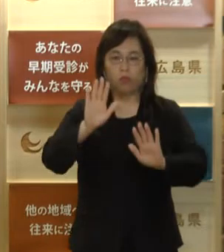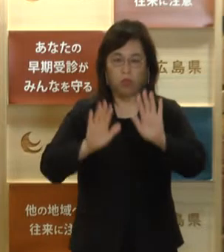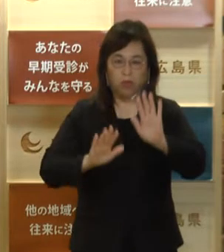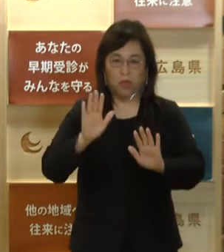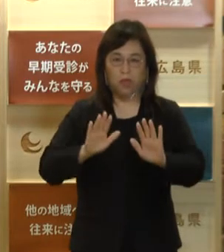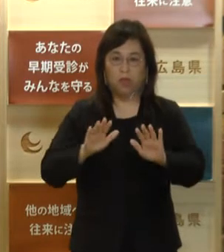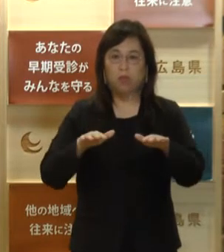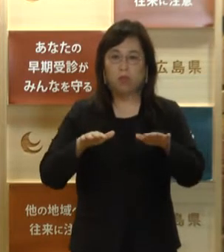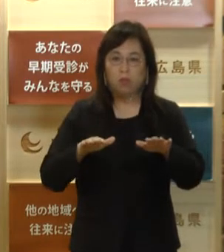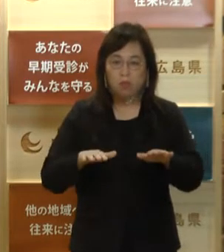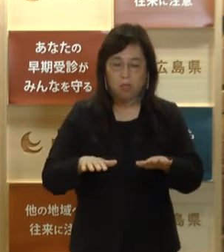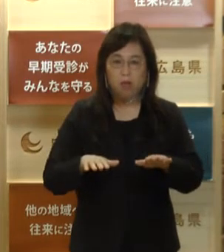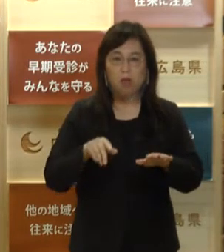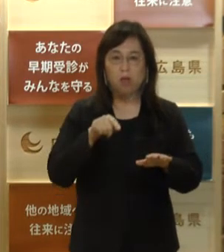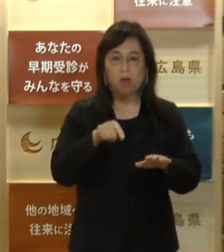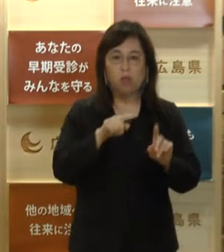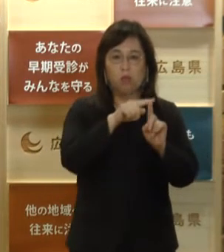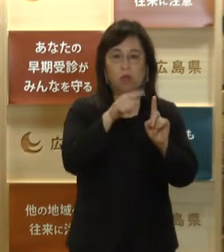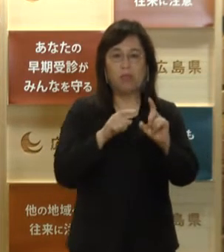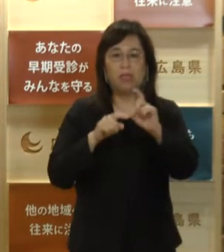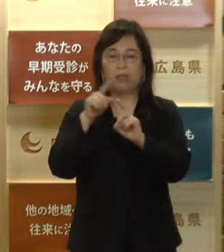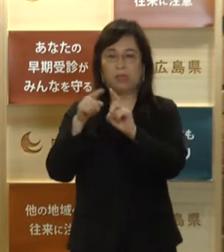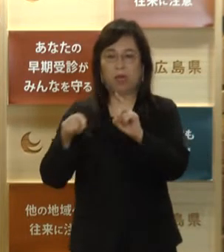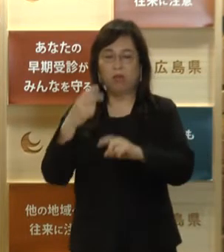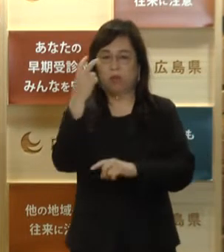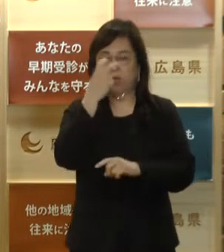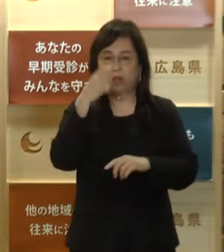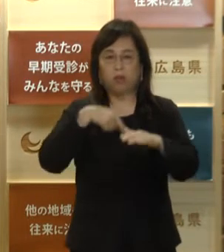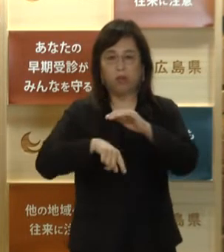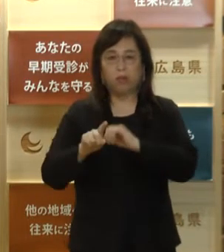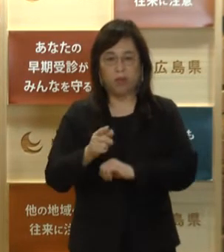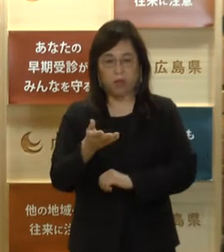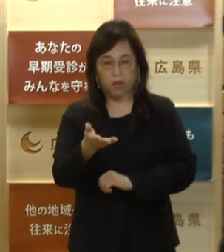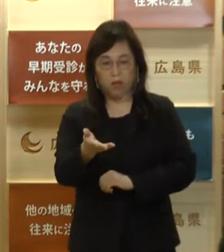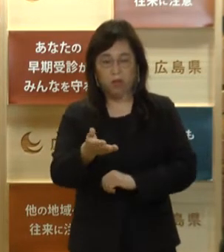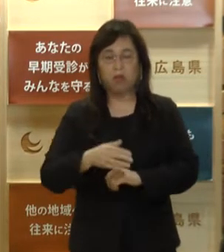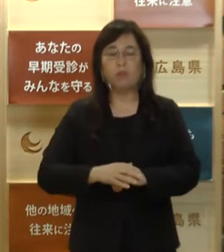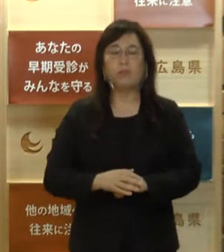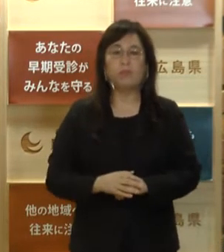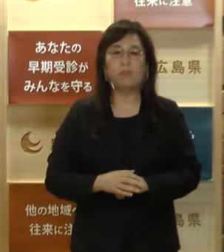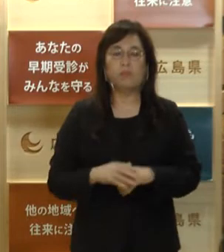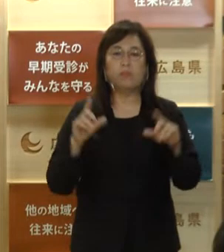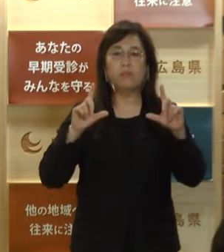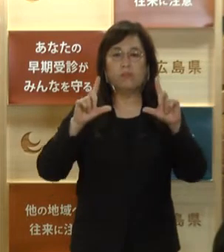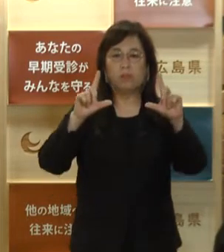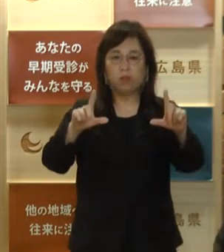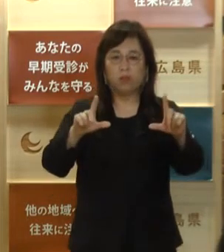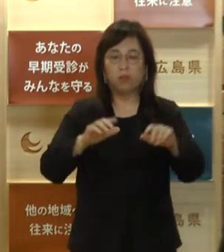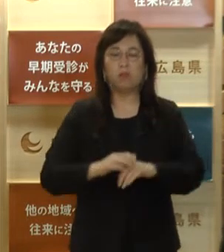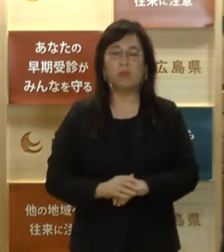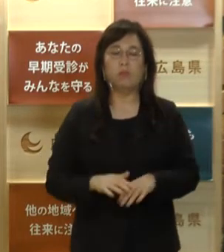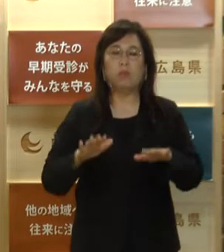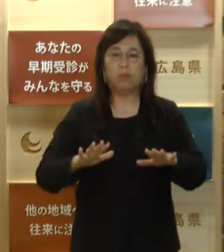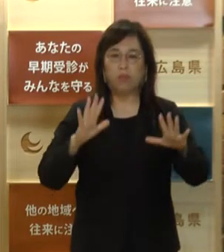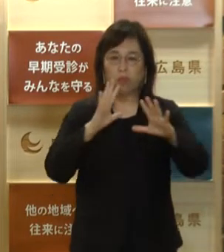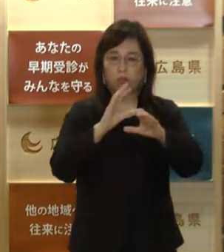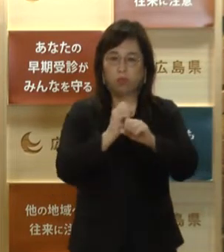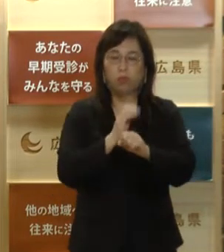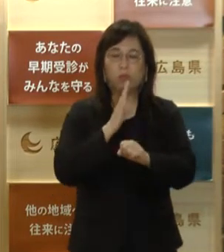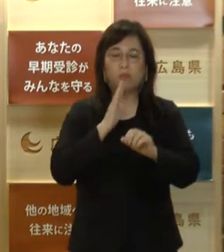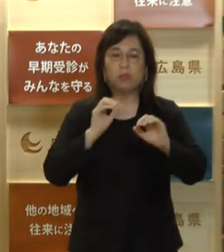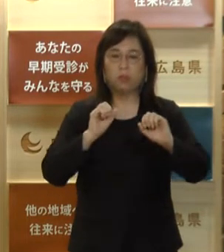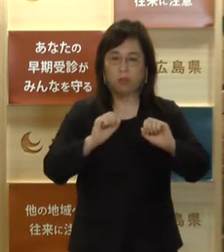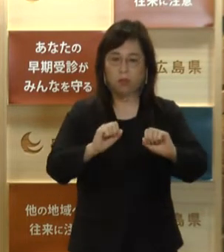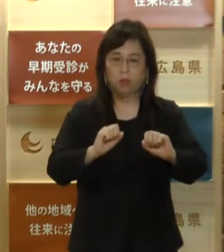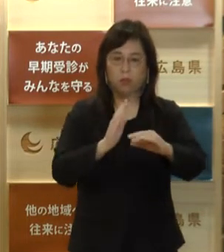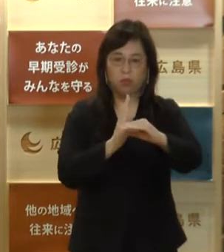実施するところの意義について、知事の方からお願いします。 はい、今集中実施を行っているところで